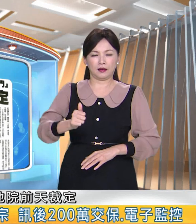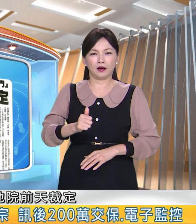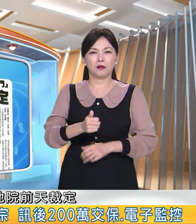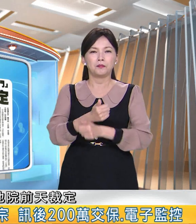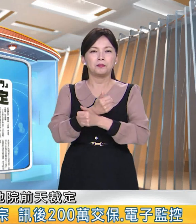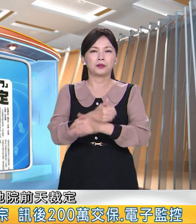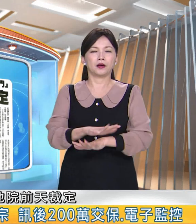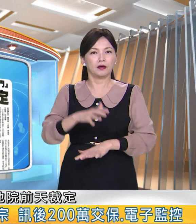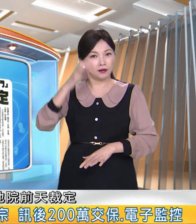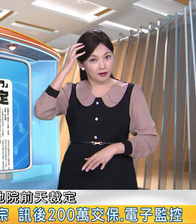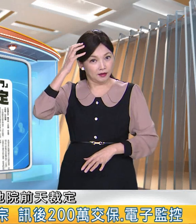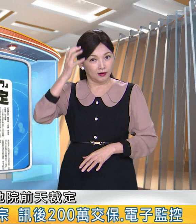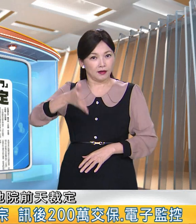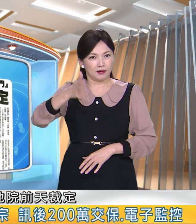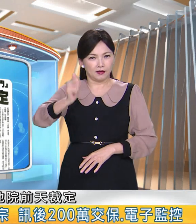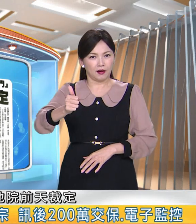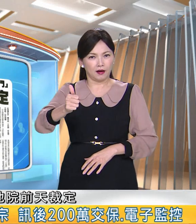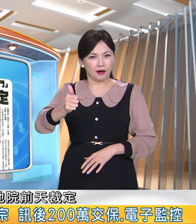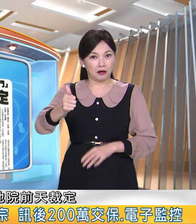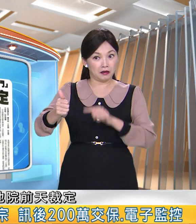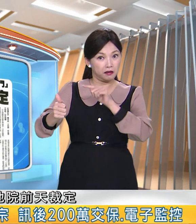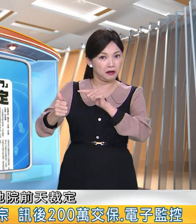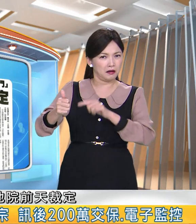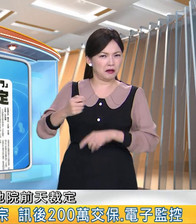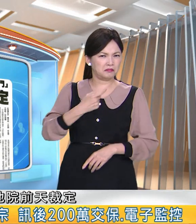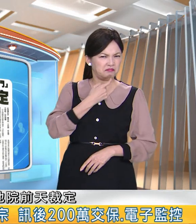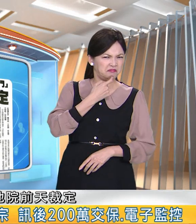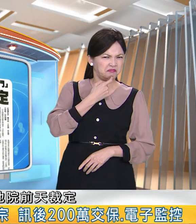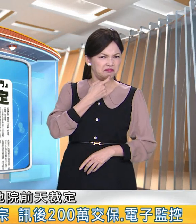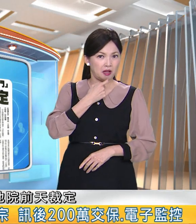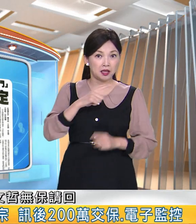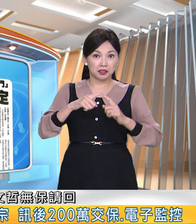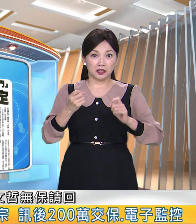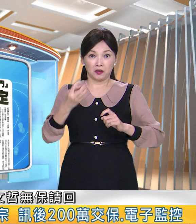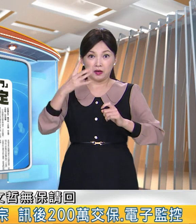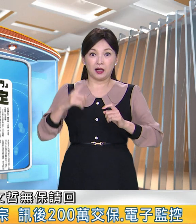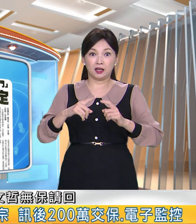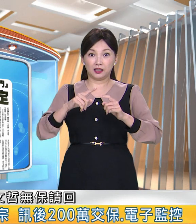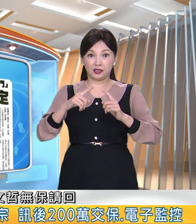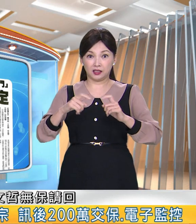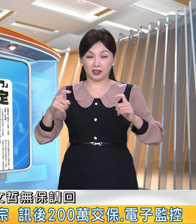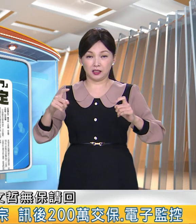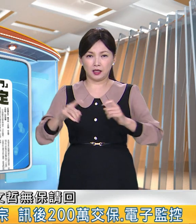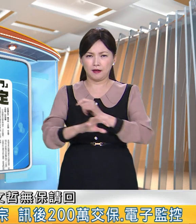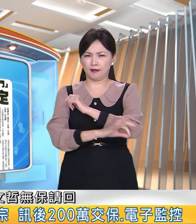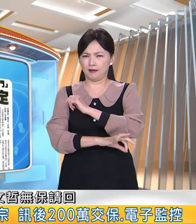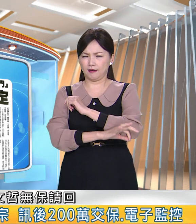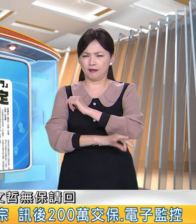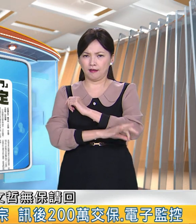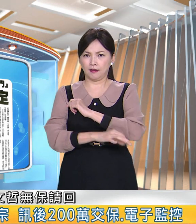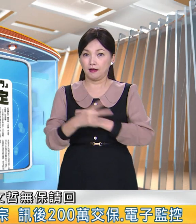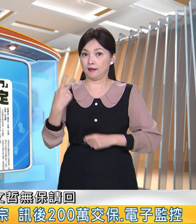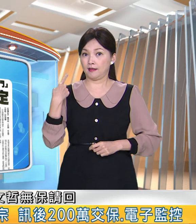金华城案，台北地院前天裁定，前台北市长柯文哲无保请